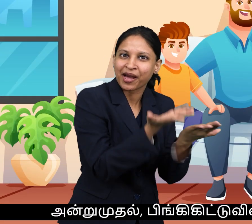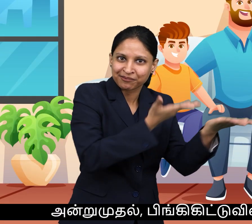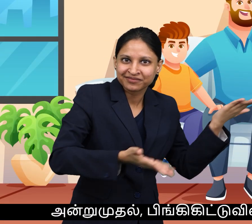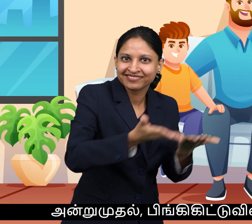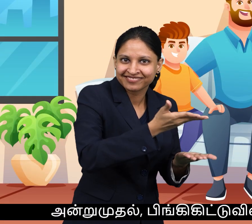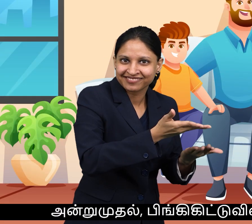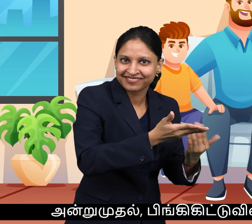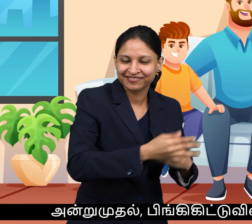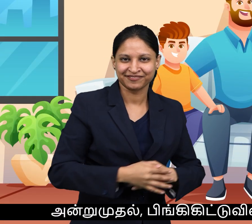ஒருவராக ஆனது.